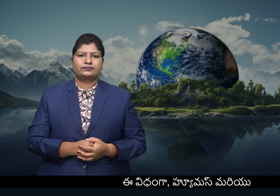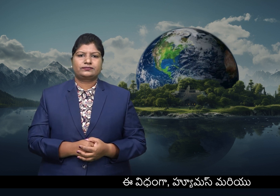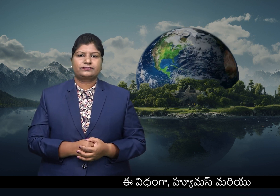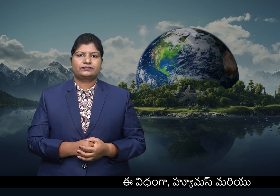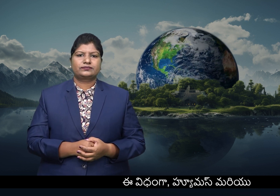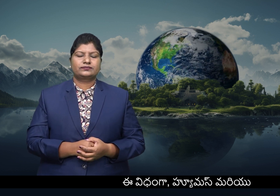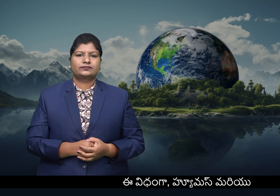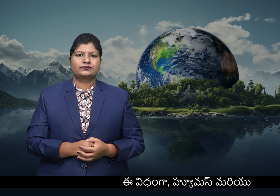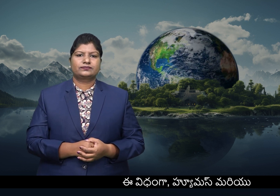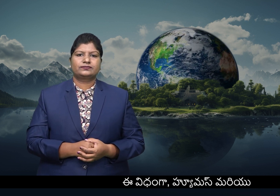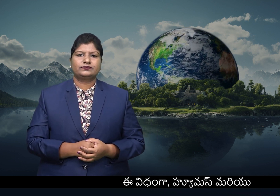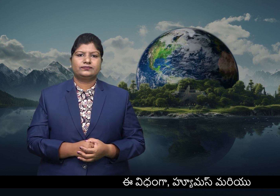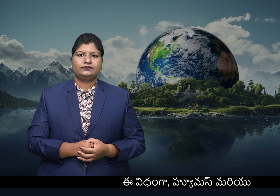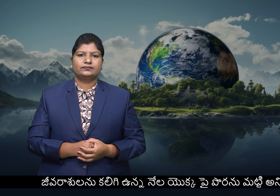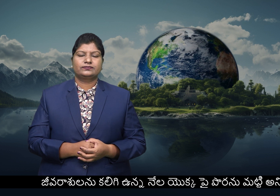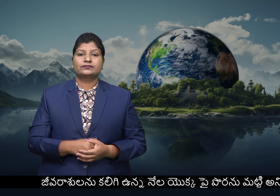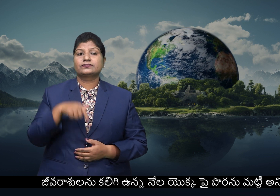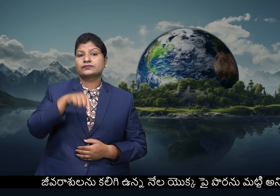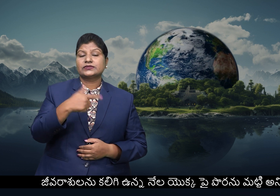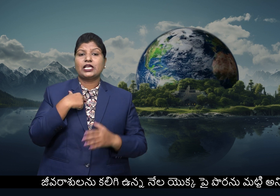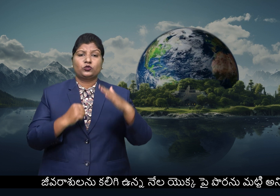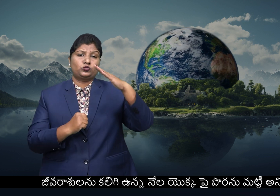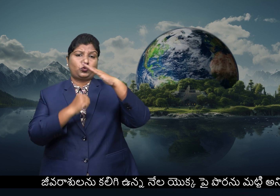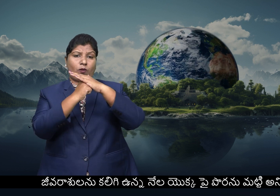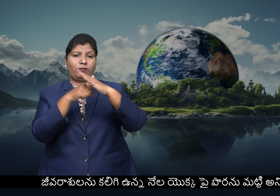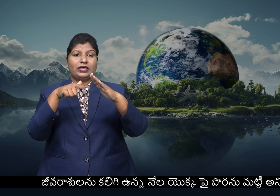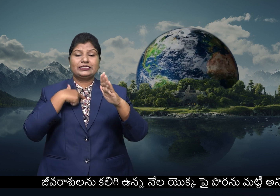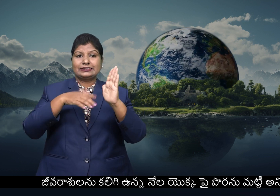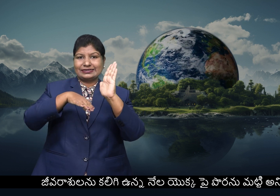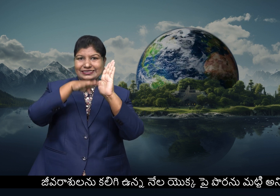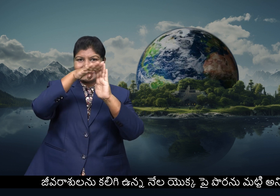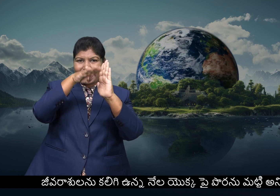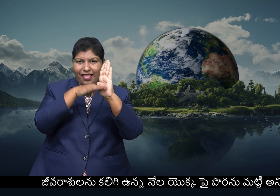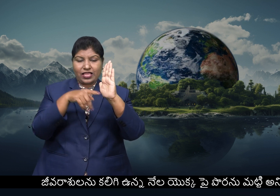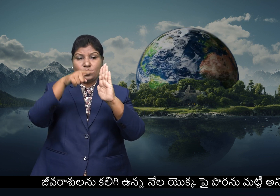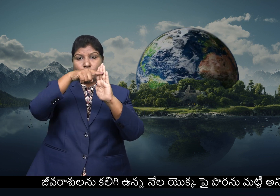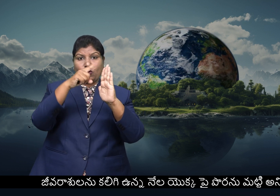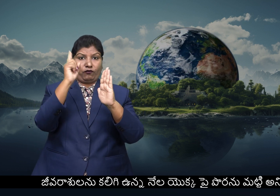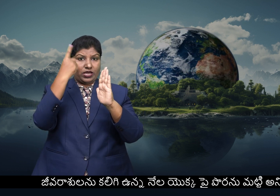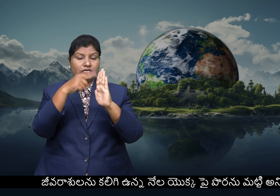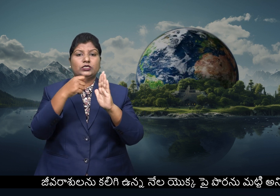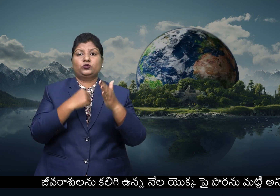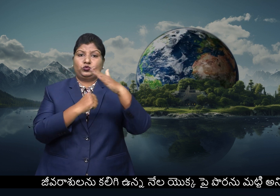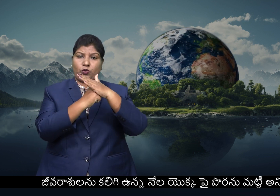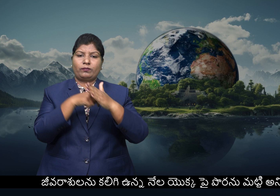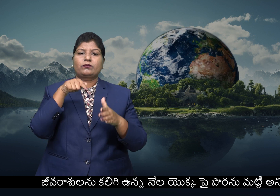ఈ విధంగా హ్యూమస్ మరియు జీవరాశులను కలిగి ఉన్న నేల యొక్క పై పొరను మట్టి అని పిలుస్తారు.